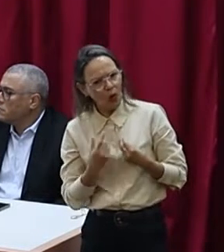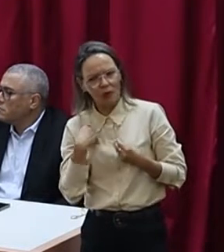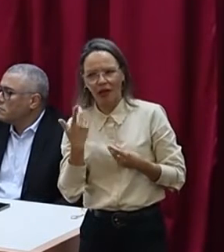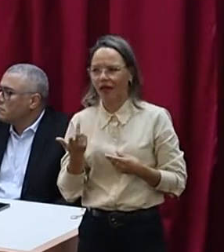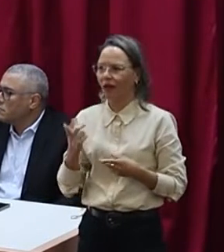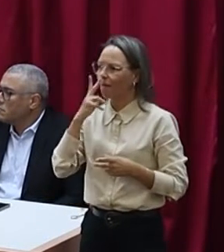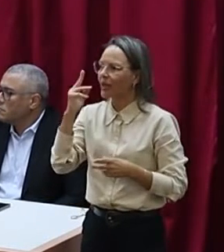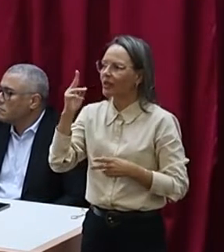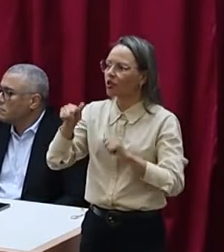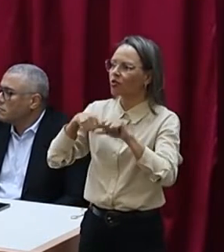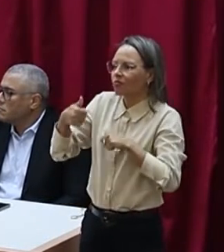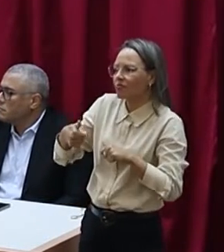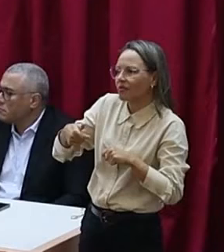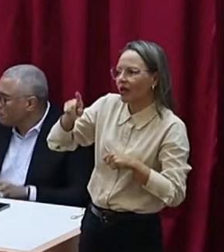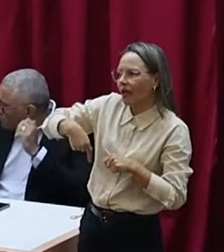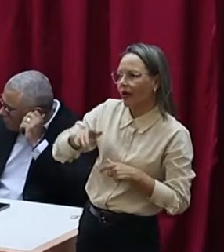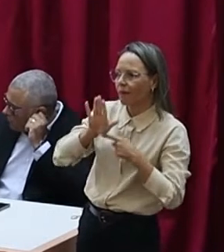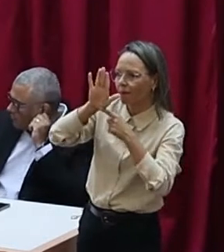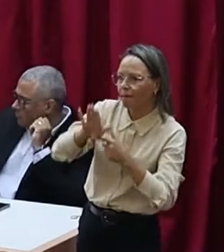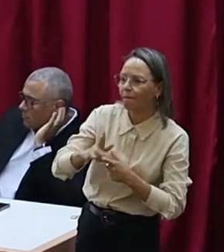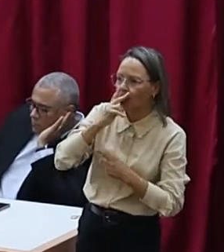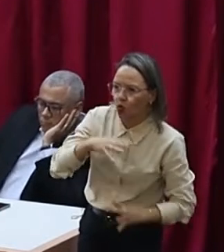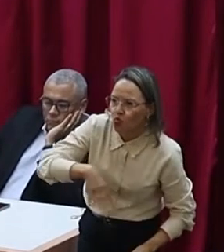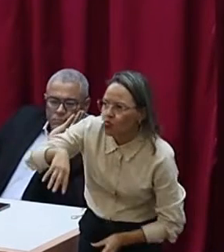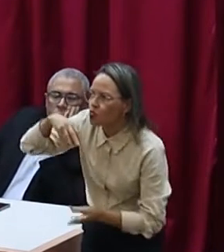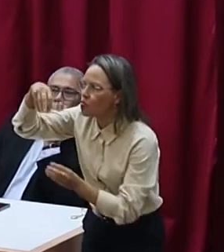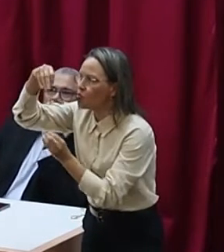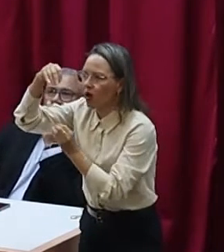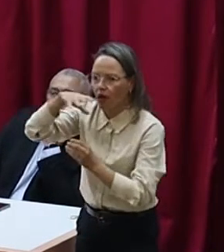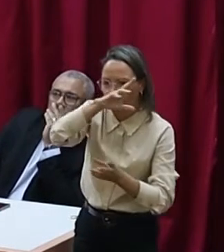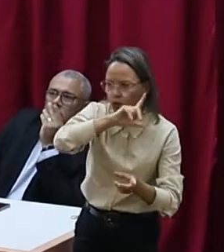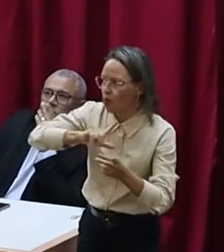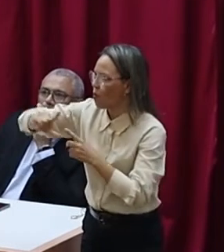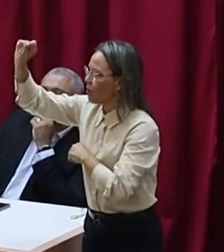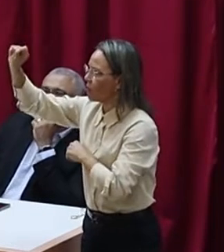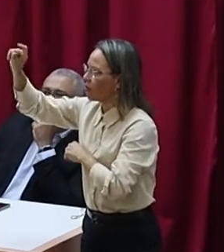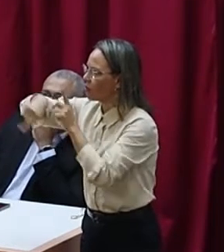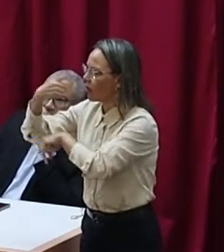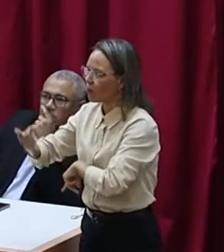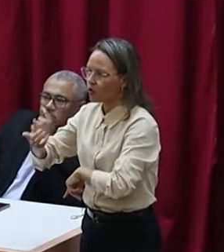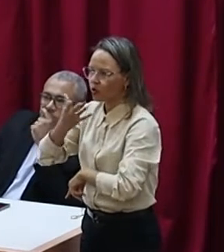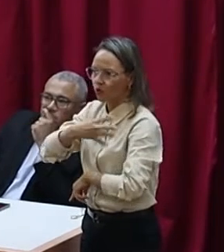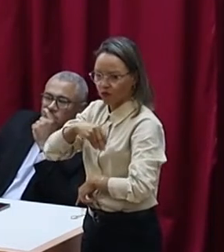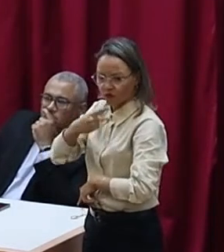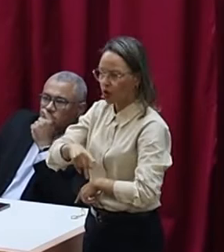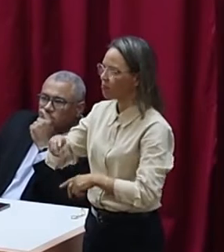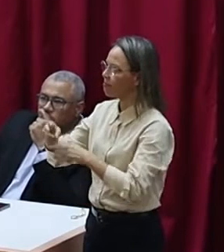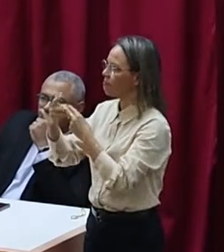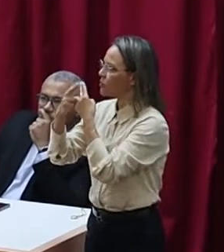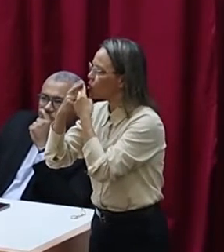de um performativo, né? O fantasma do pai só vai embora quando o filho jura